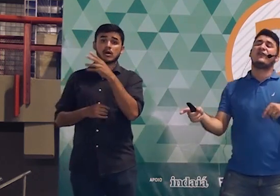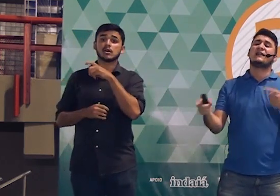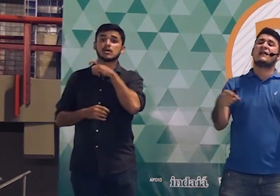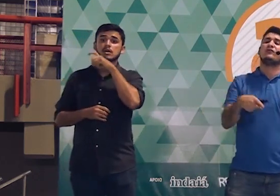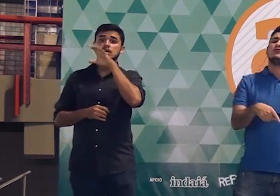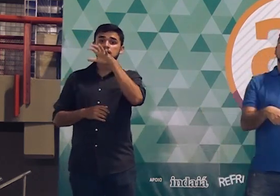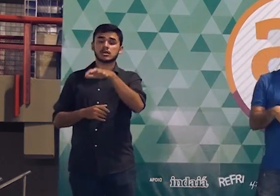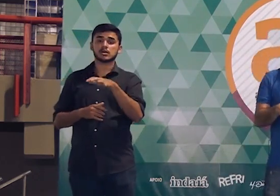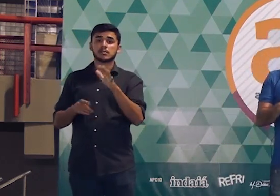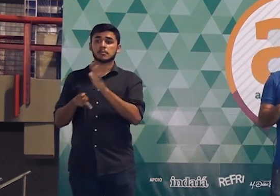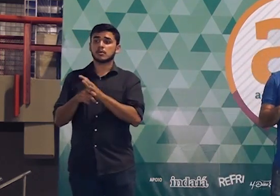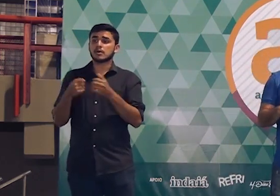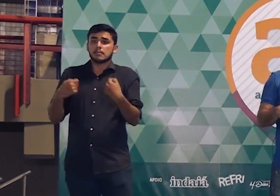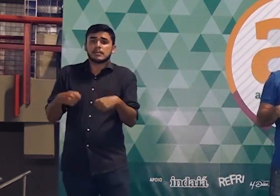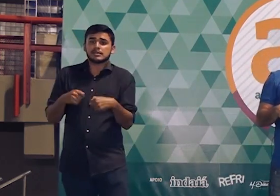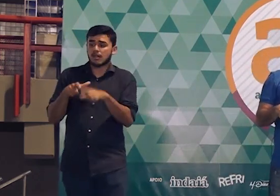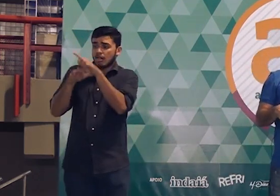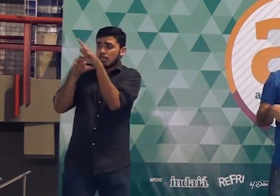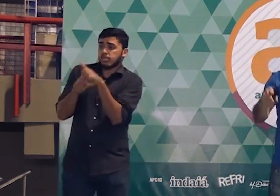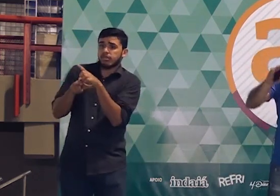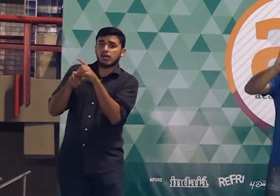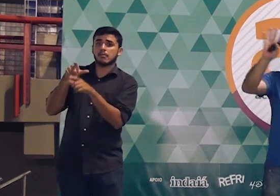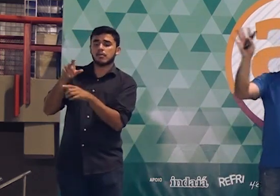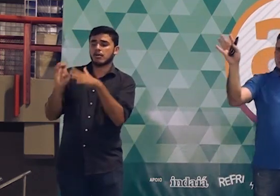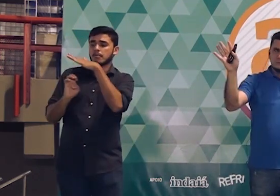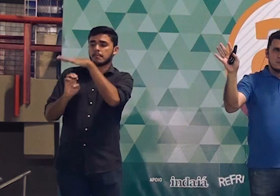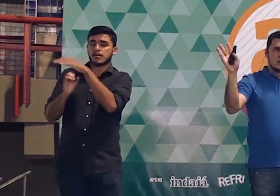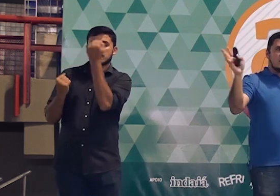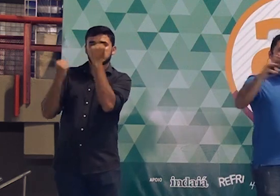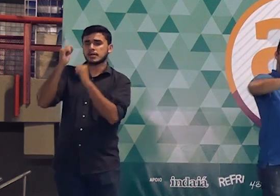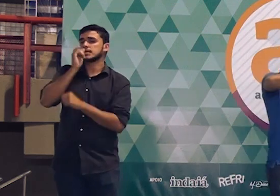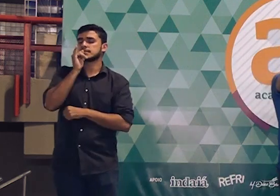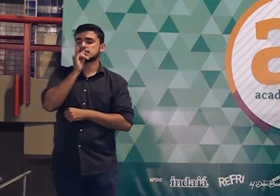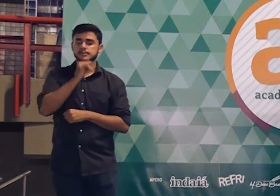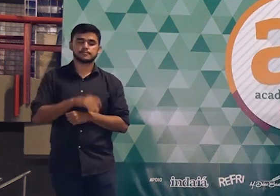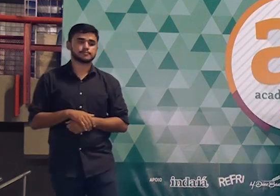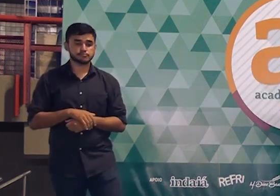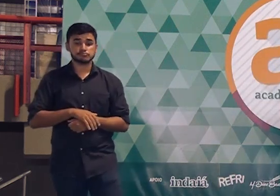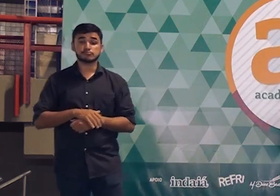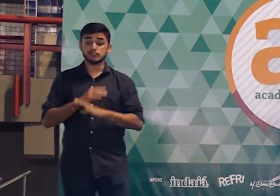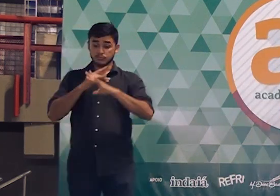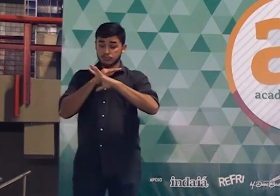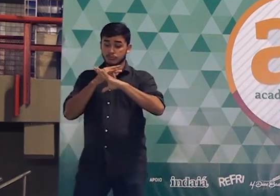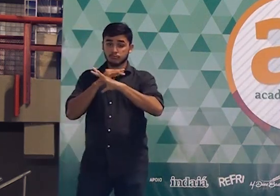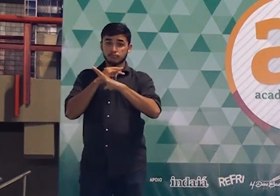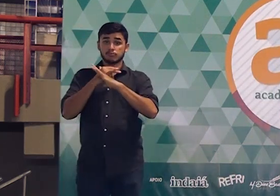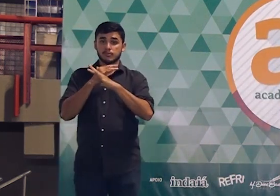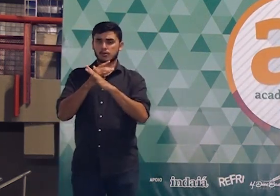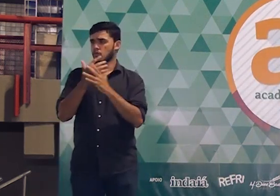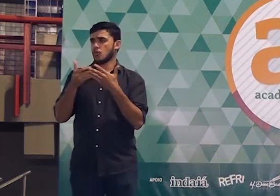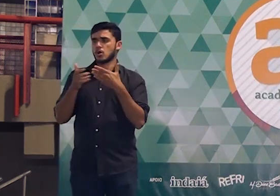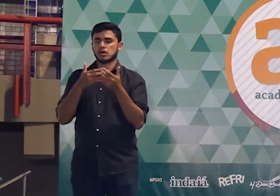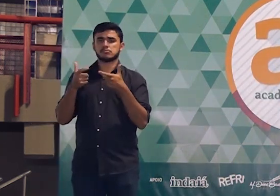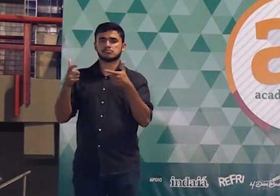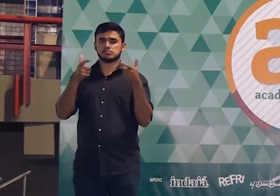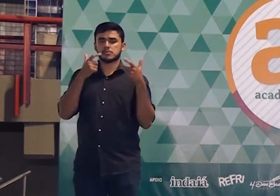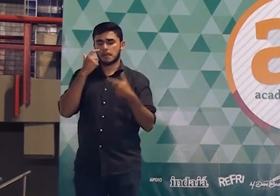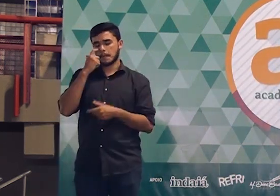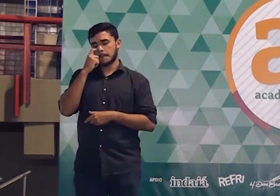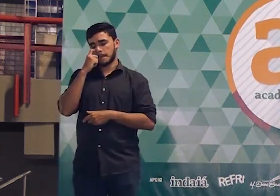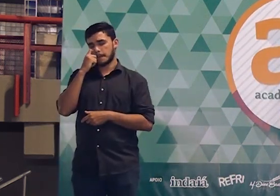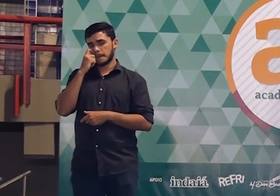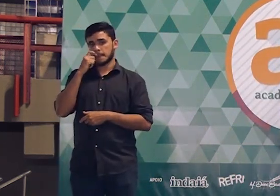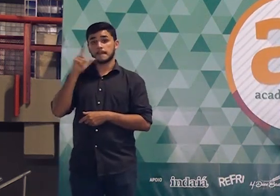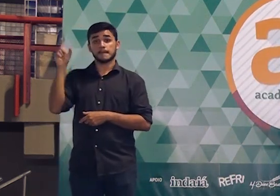fica refém da indústria? Vou lhe dar um exemplo. Você imagina uma cidade, qualquer uma,